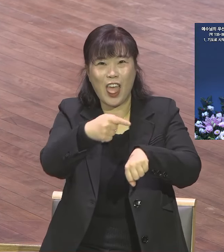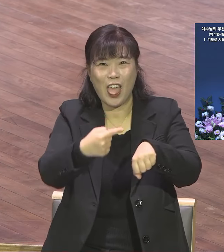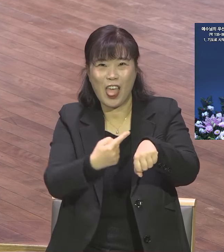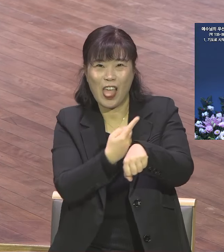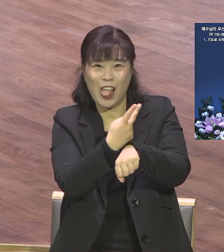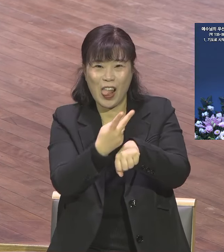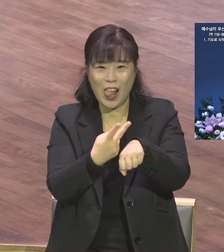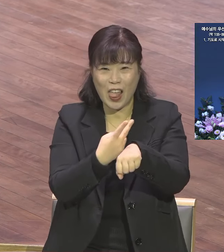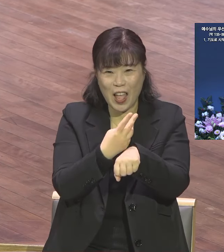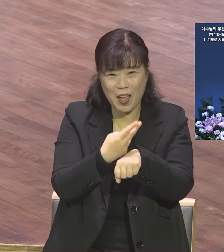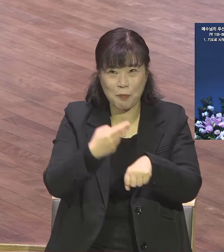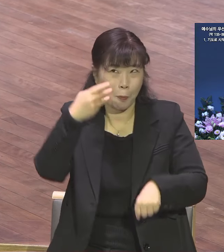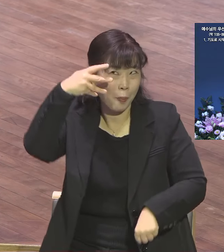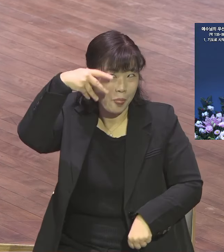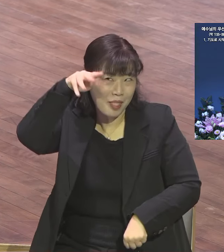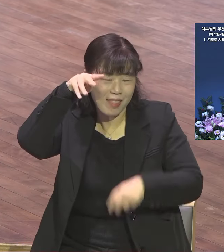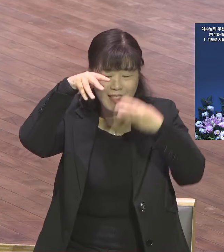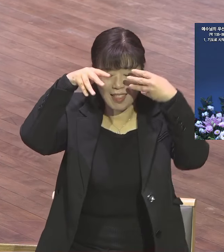요거까지.